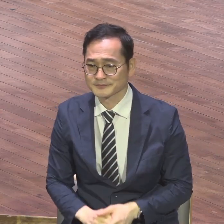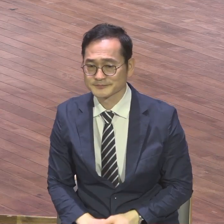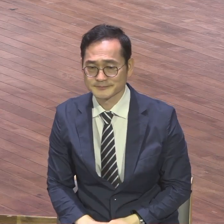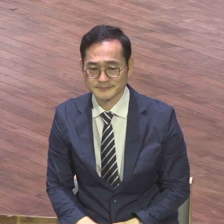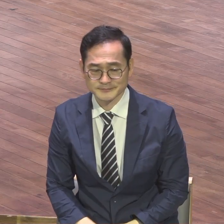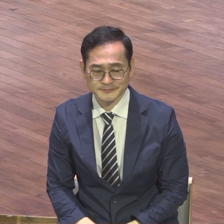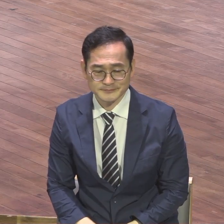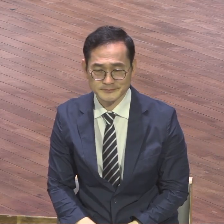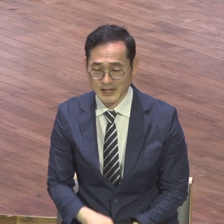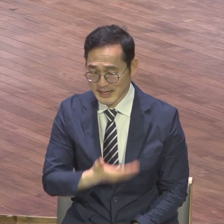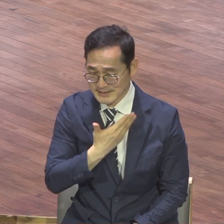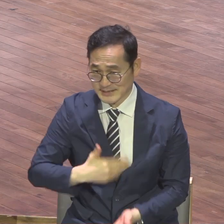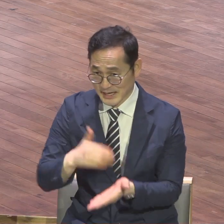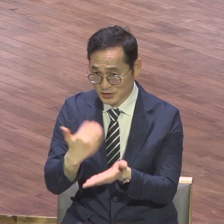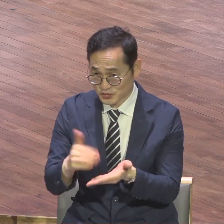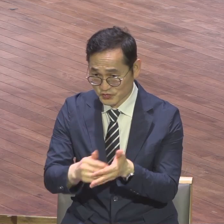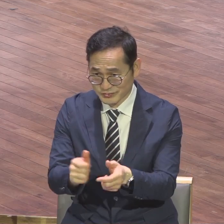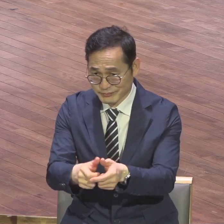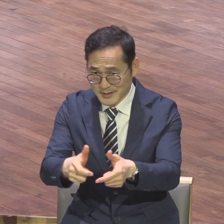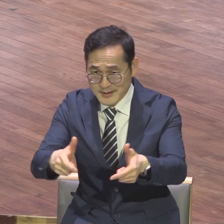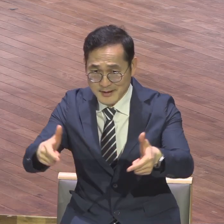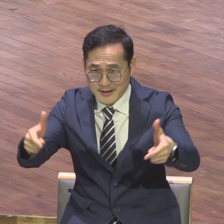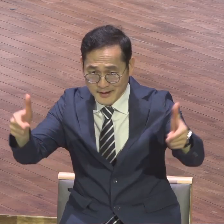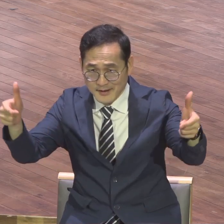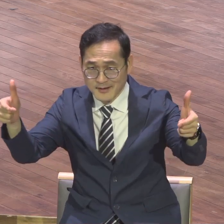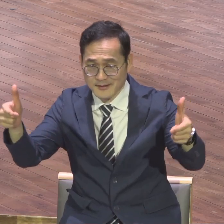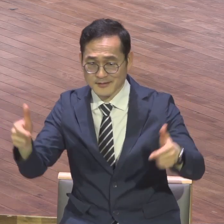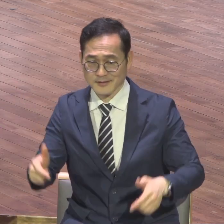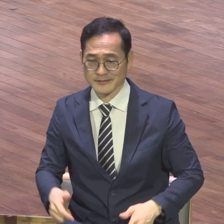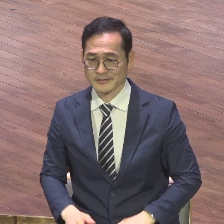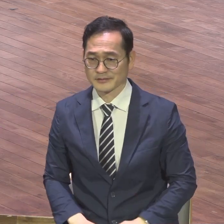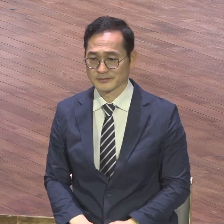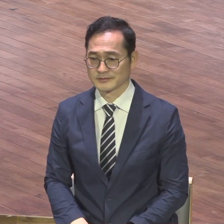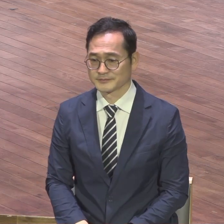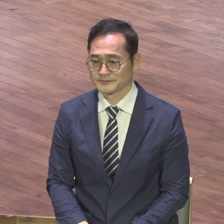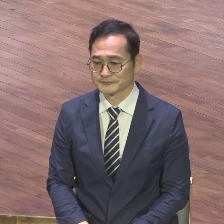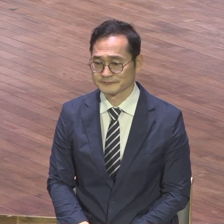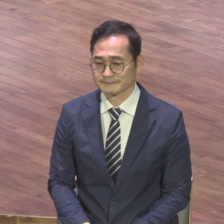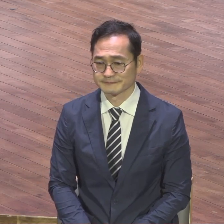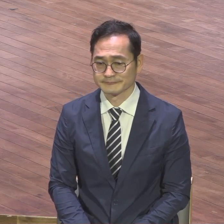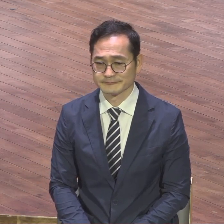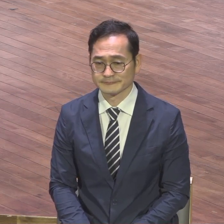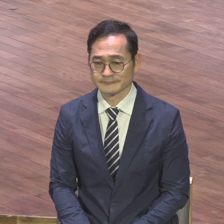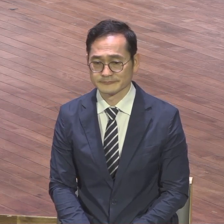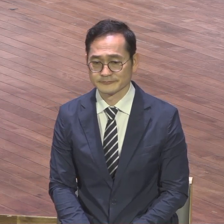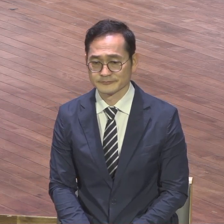왕성하여 제자의 수가 더 힘이 많아지고 힘이 많아지고